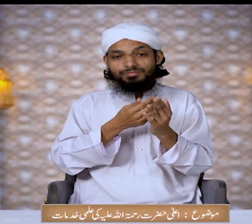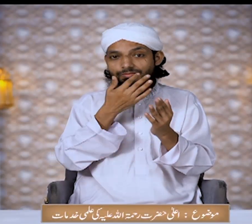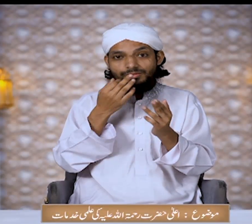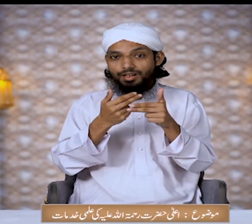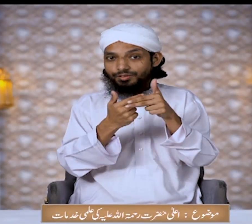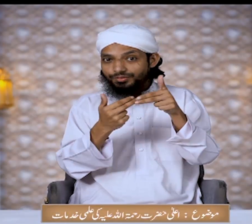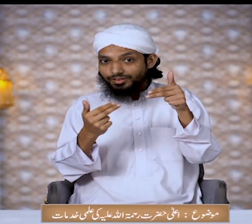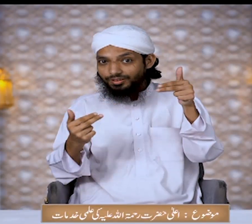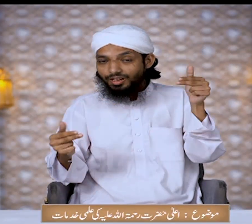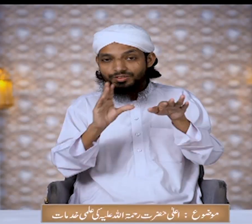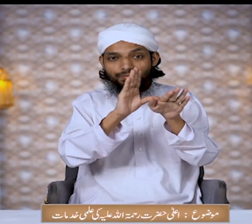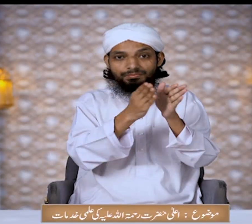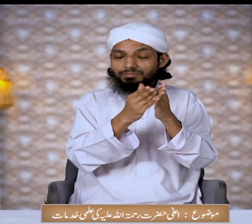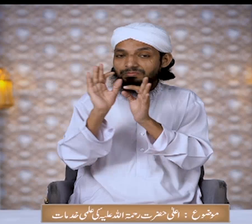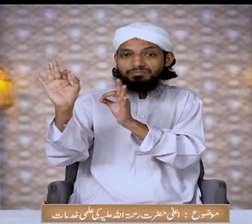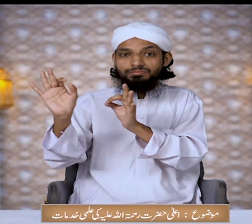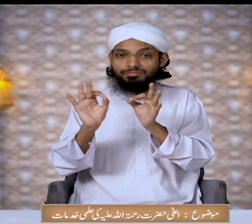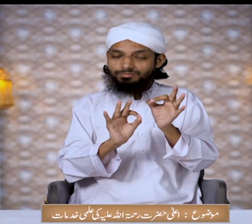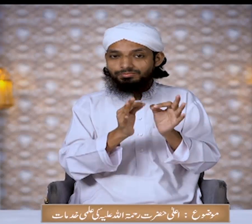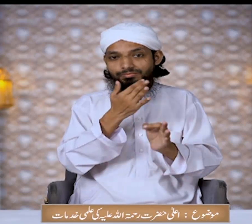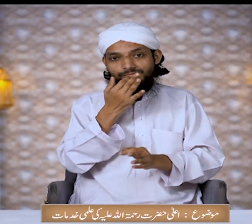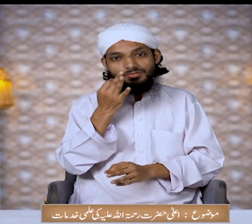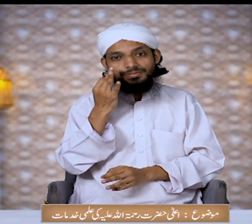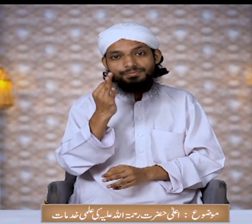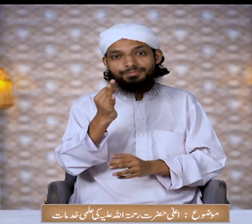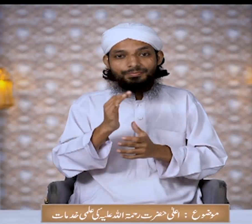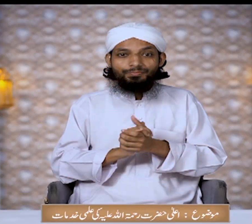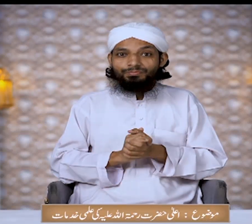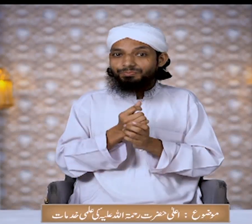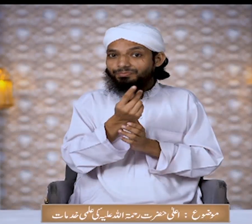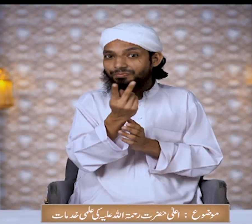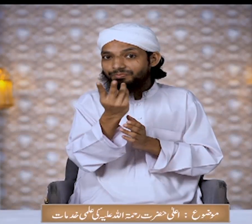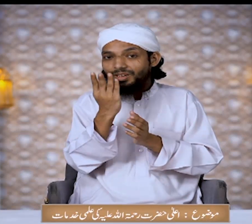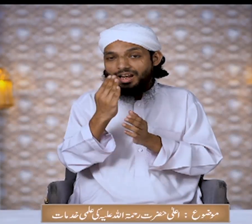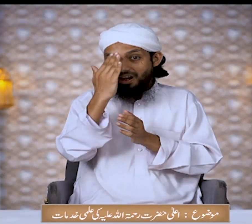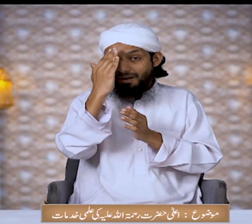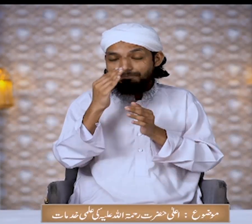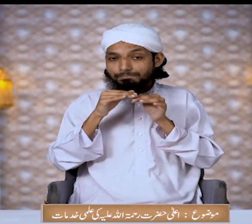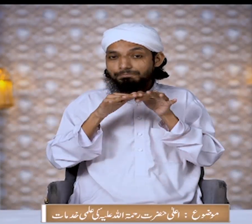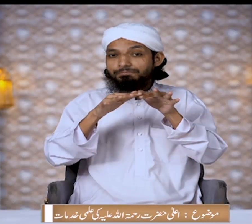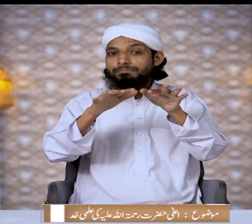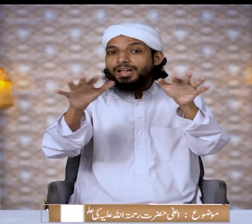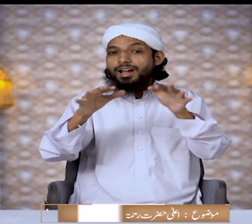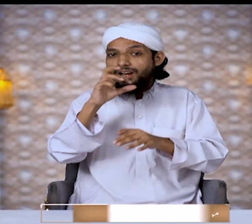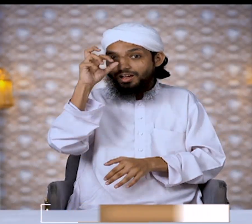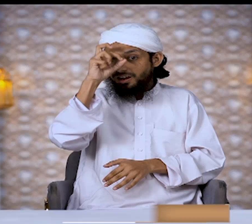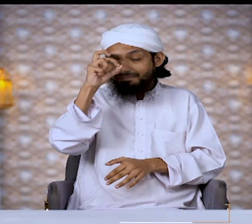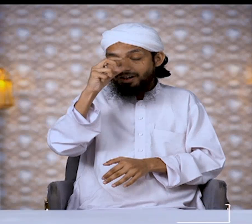تفسیر کے معتبر کتابوں کے بالکل مطابق ہوتا تھا۔ کس طرح اتنے علم کے دریا بہا دیے، علماء حق کی عقل